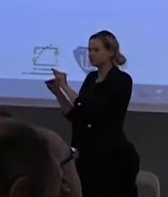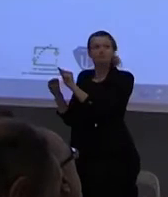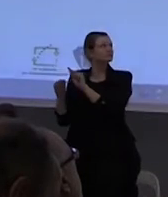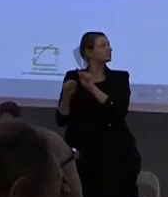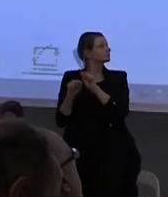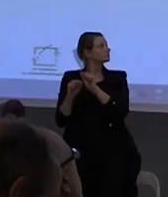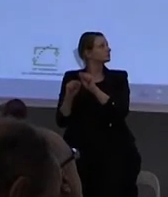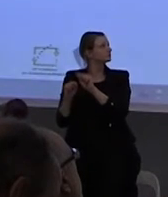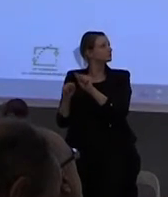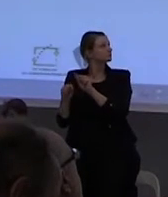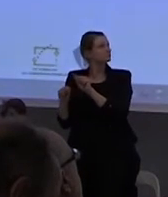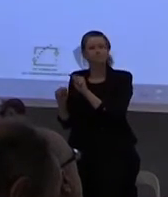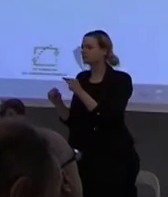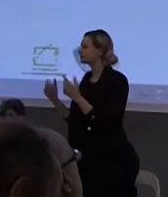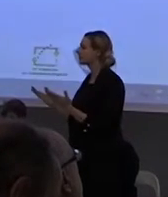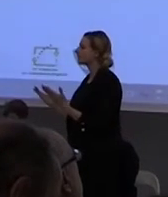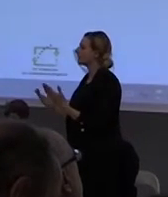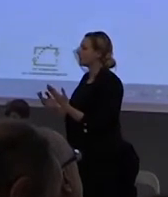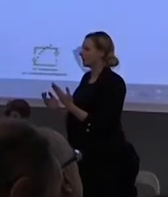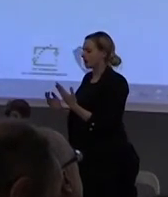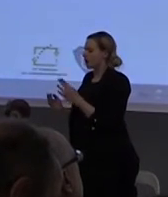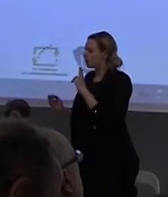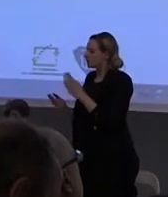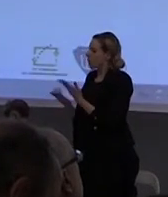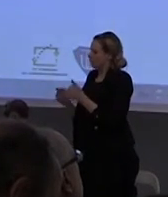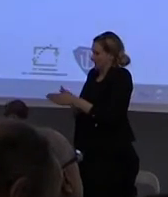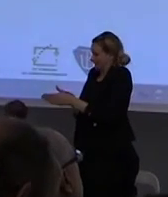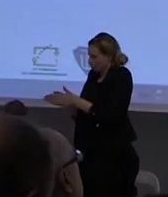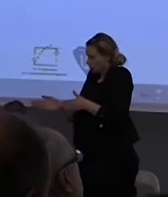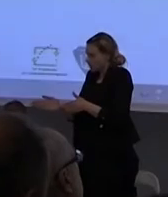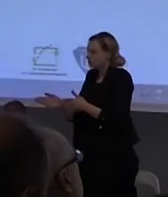rady. Když jsme se snažili dohledat data